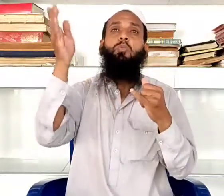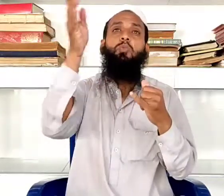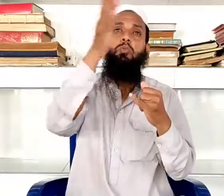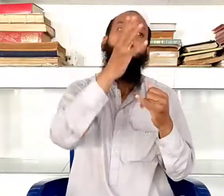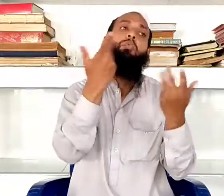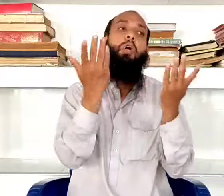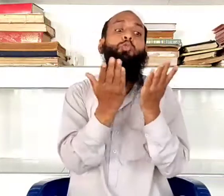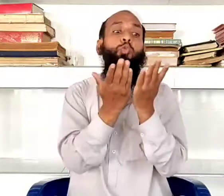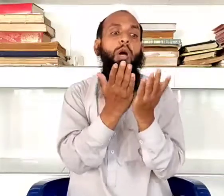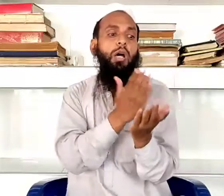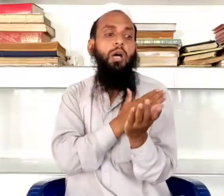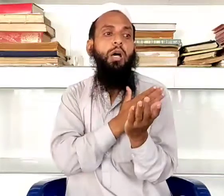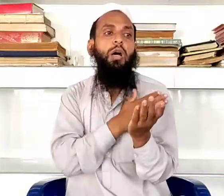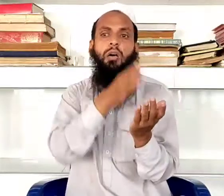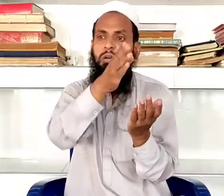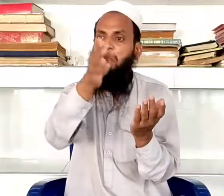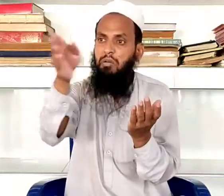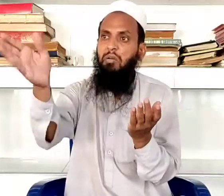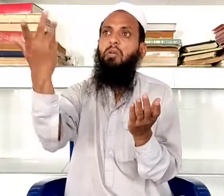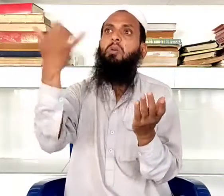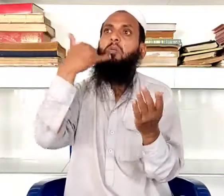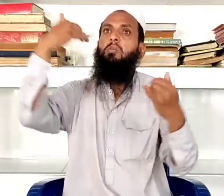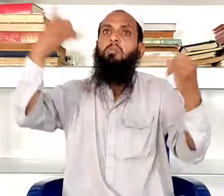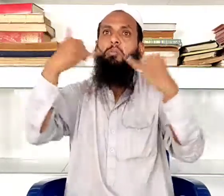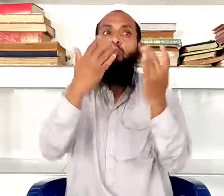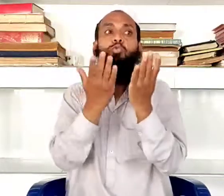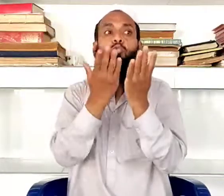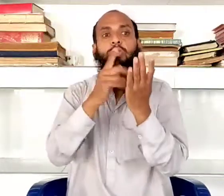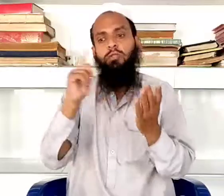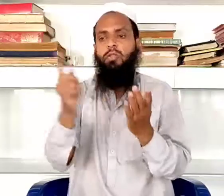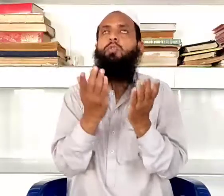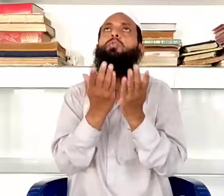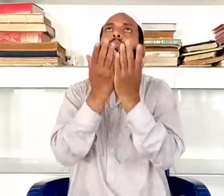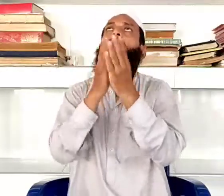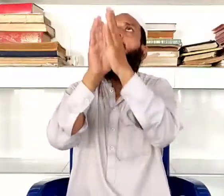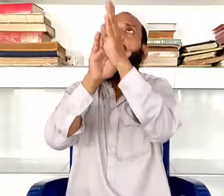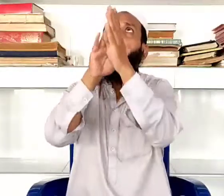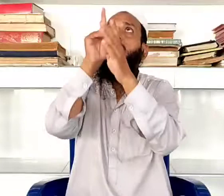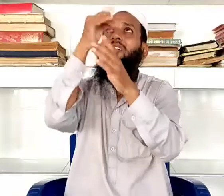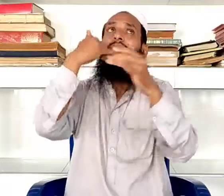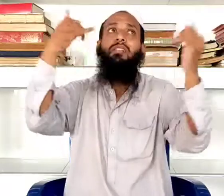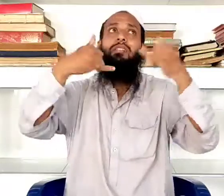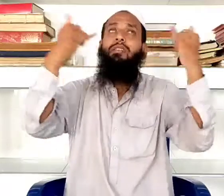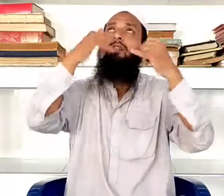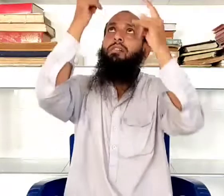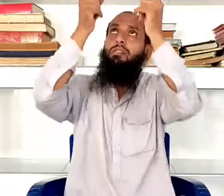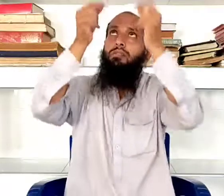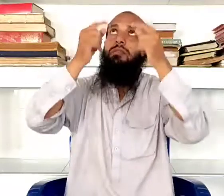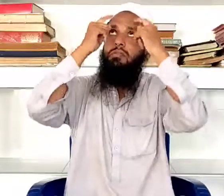ਨੇ ਵੀ ਦੁਆ ਦੀ ਅਪੀਲ ਕੀਤੀ ਹੈ ਅੱਲਾਹ ਤਬਾਰਕ ਵਾ ਤਾਲਾ ਉਹਨਾਂ ਦੇ ਤਮਾਮ ਬਿਮਾਰਾਂ ਨੂੰ ਸਿਹਤ ਤੰਦਰੁਸਤੀ ਦਾ ਫਰਮਾਏ ਔਰ ਉਹਨਾਂ ਦੇ ਜਿਹਨਾਂ ਦੀਆਂ ਜੋ ਜੋ